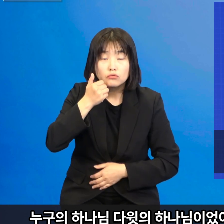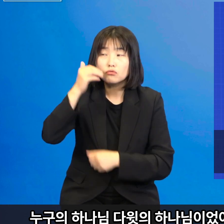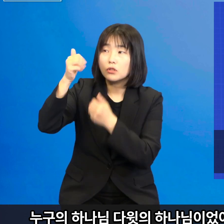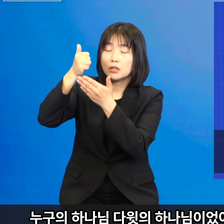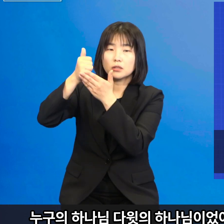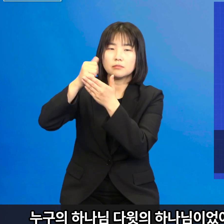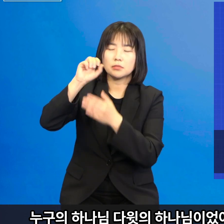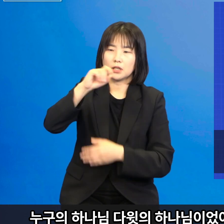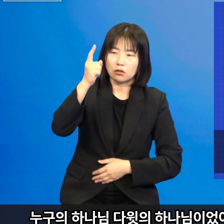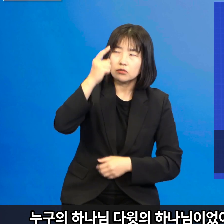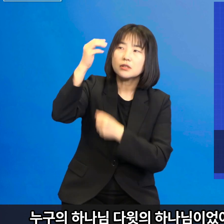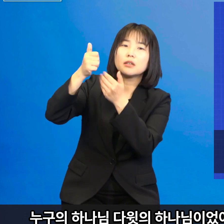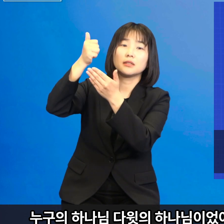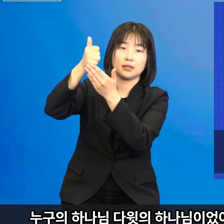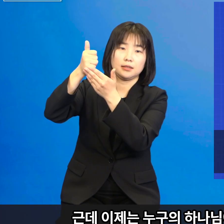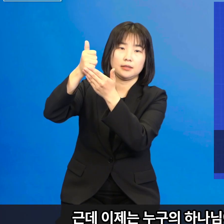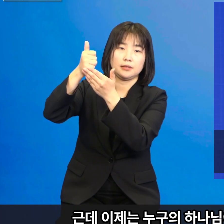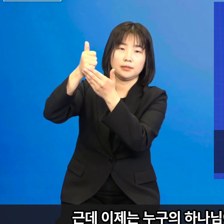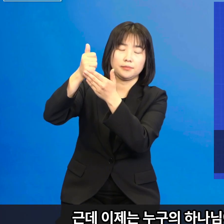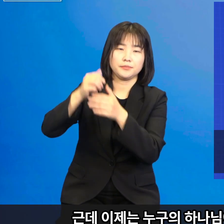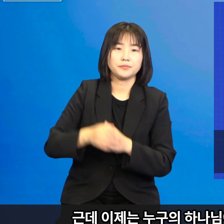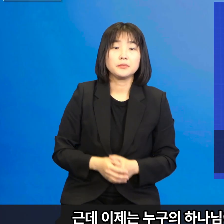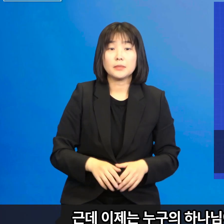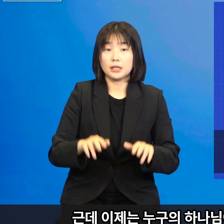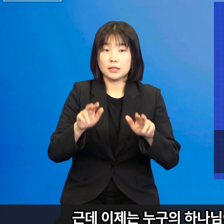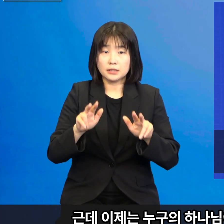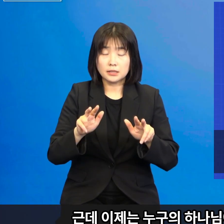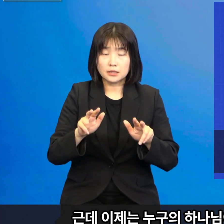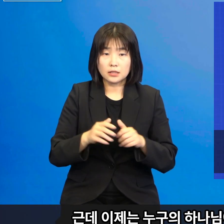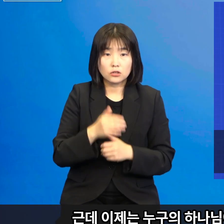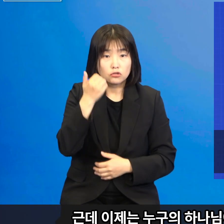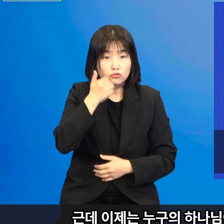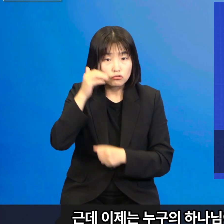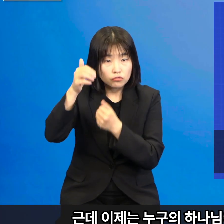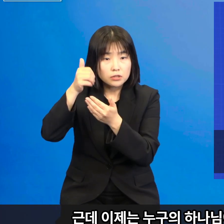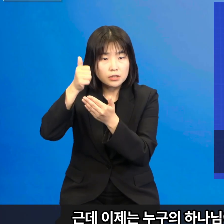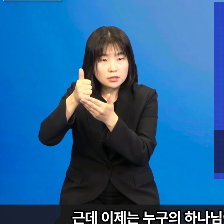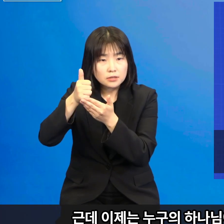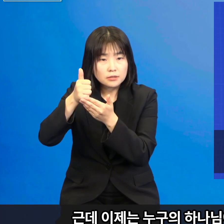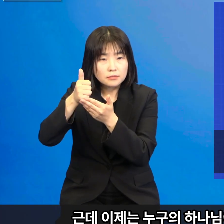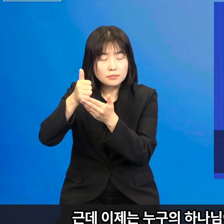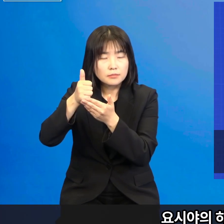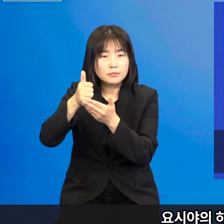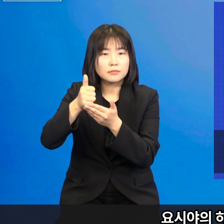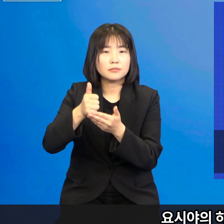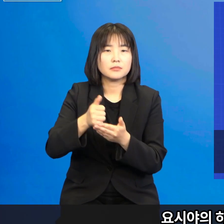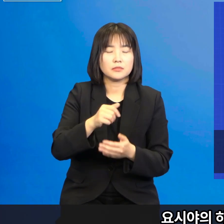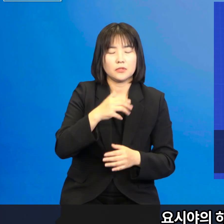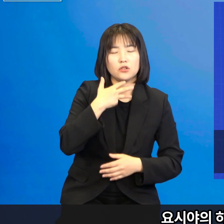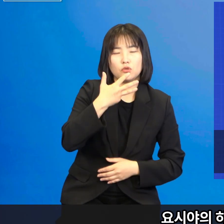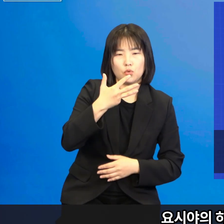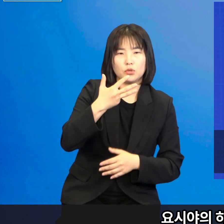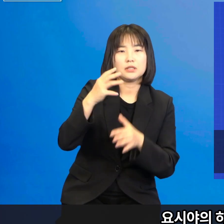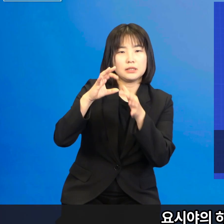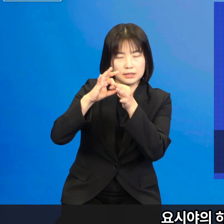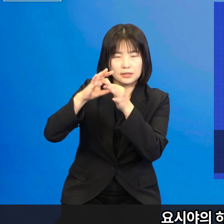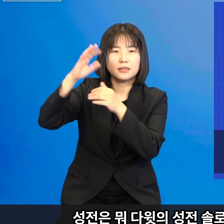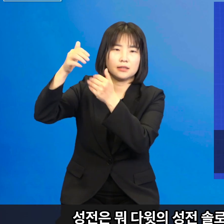하나님이었어요. 그때는 처음에 만나기 전이니까. 근데 이제는 누구의 하나님이에요? 그의 하나님입니다. 요시야의